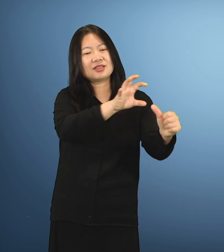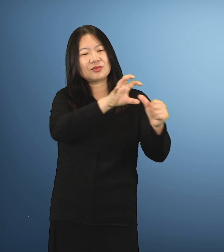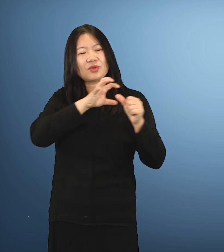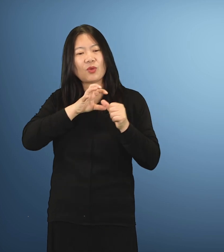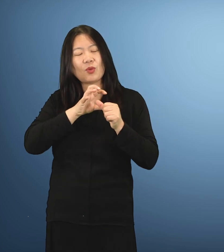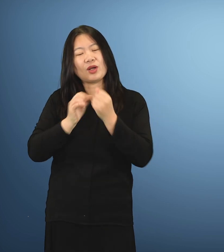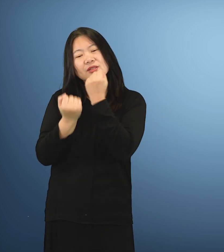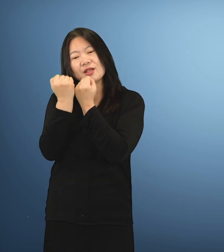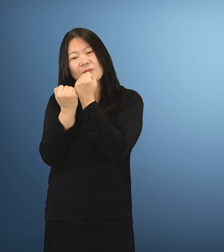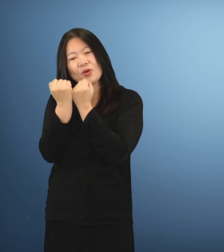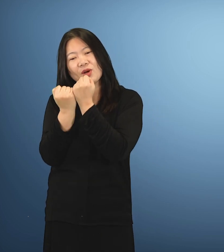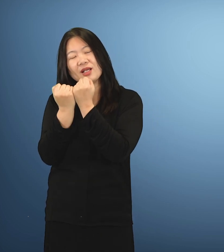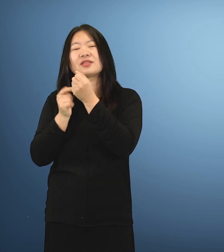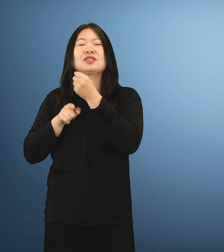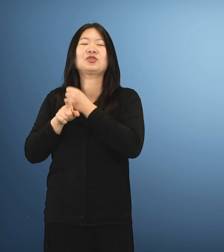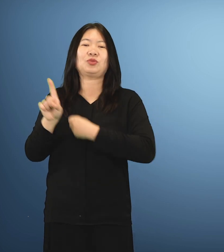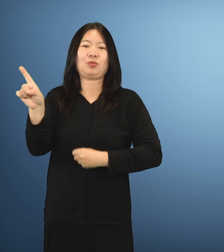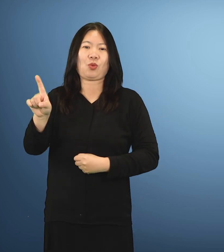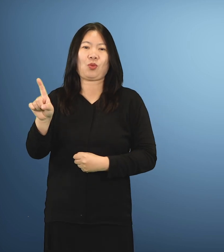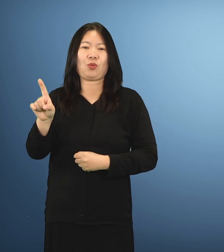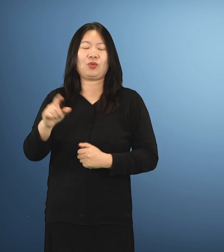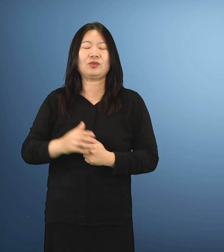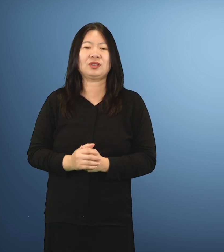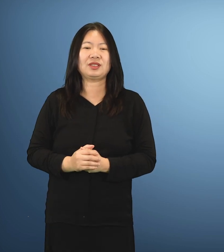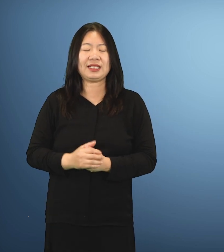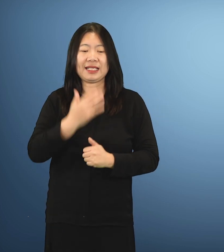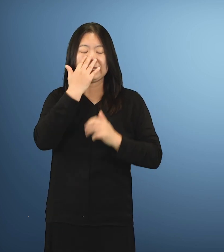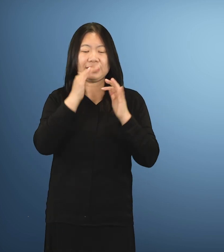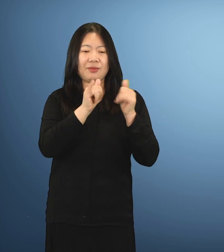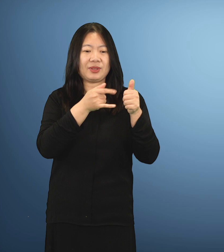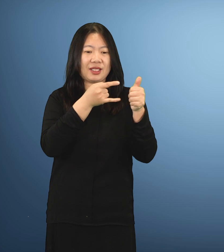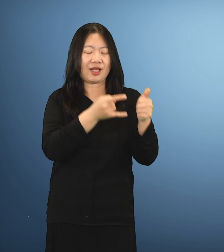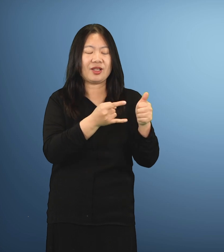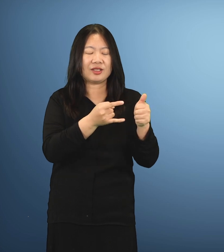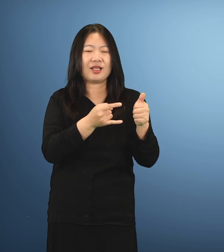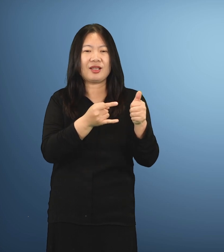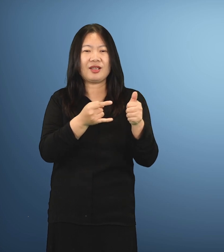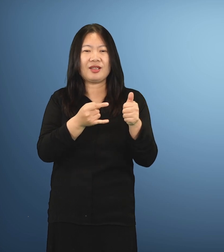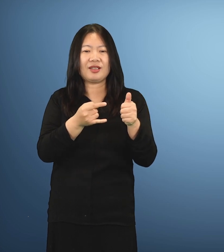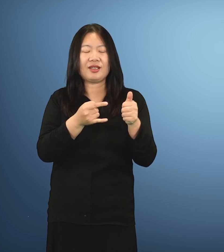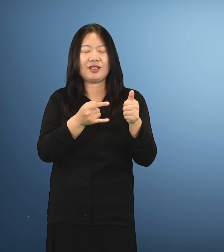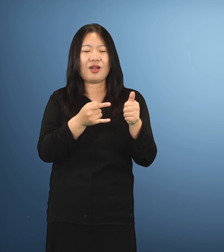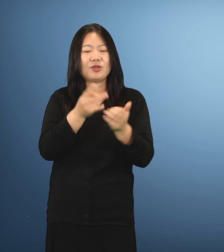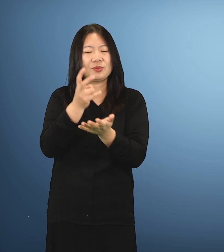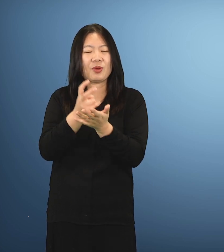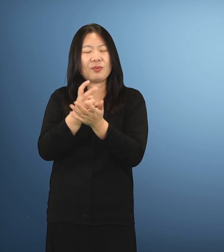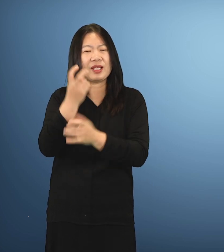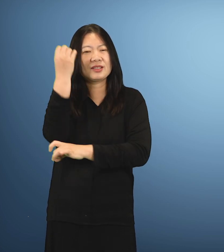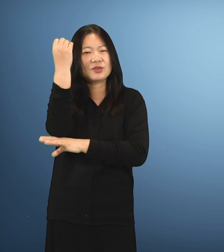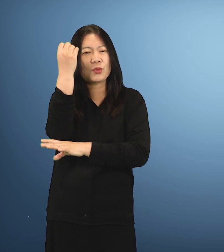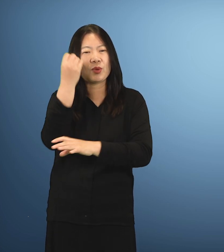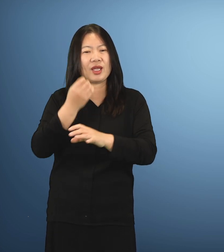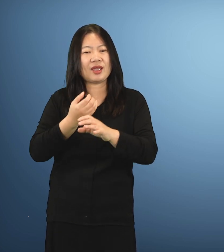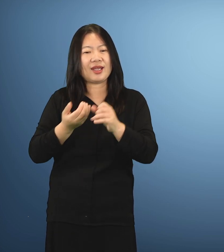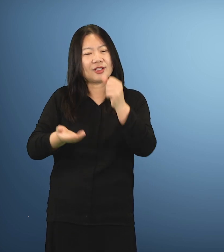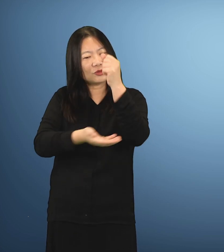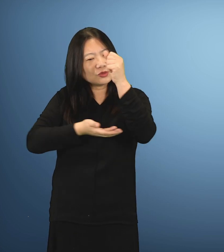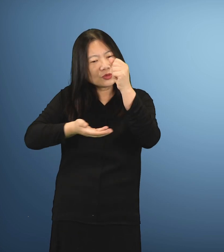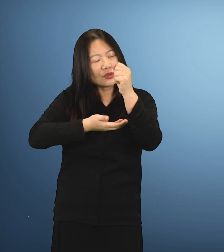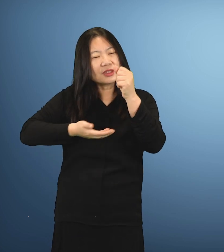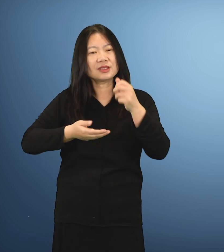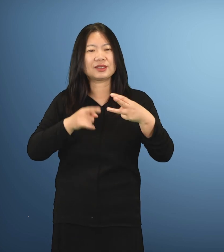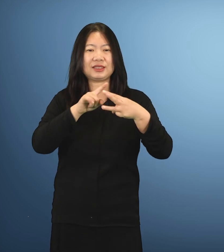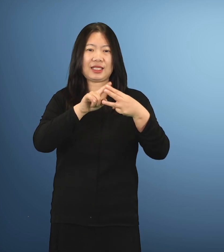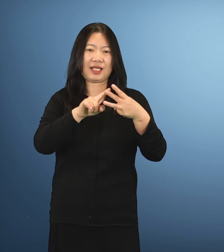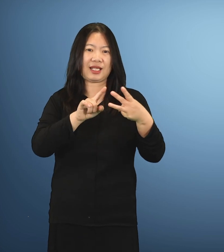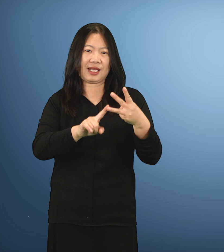차용했을까요? 이 추수는 이스라엘 백성들에게 율법의 기초에서 항상 세 가지